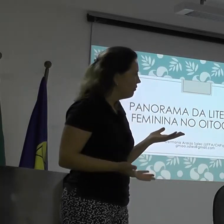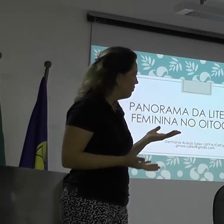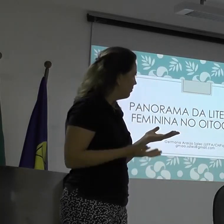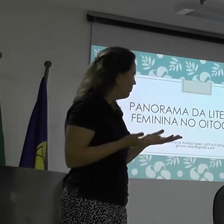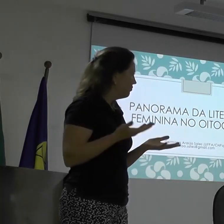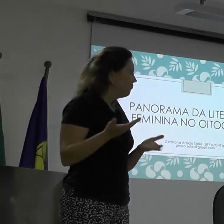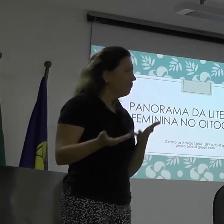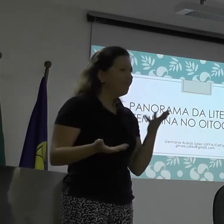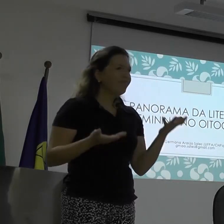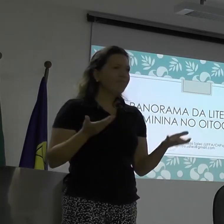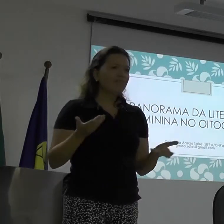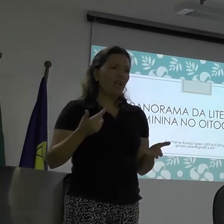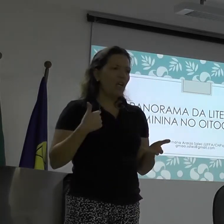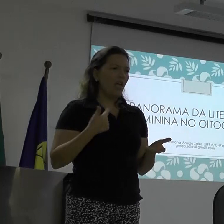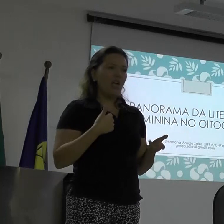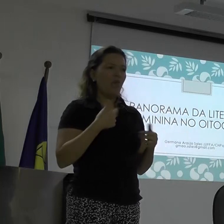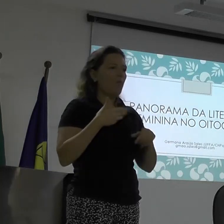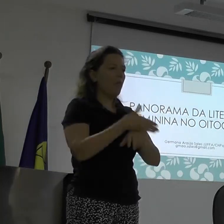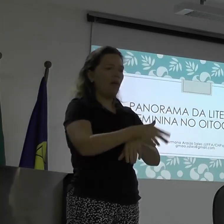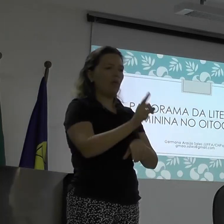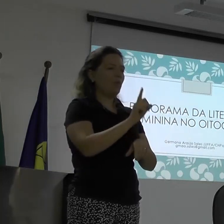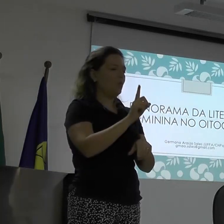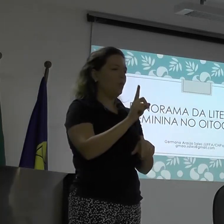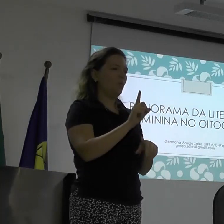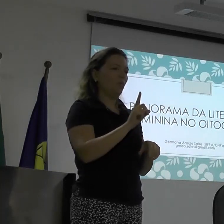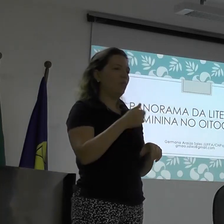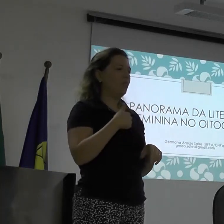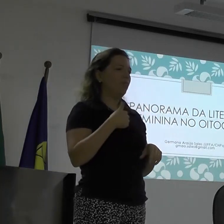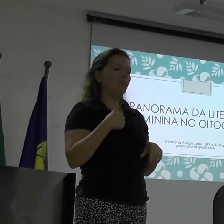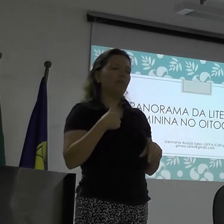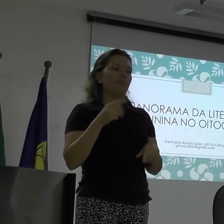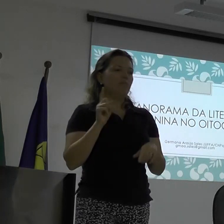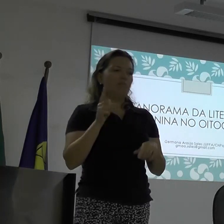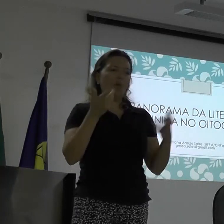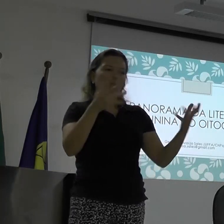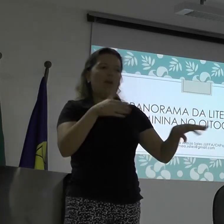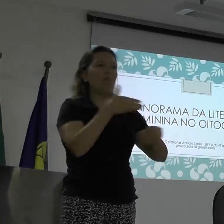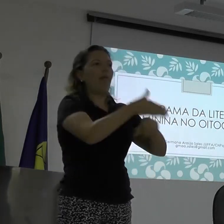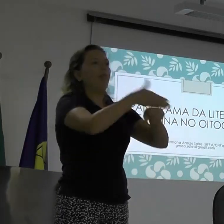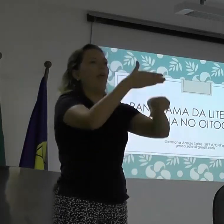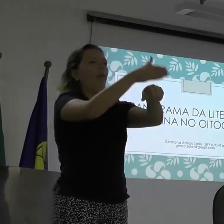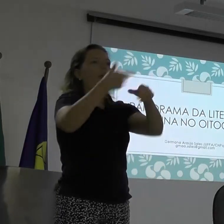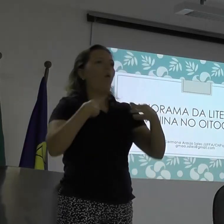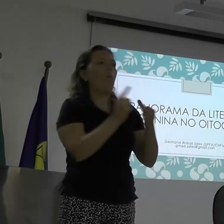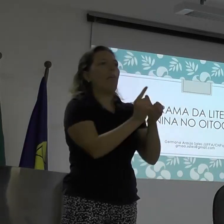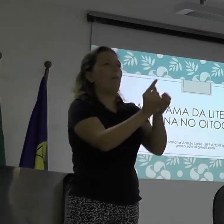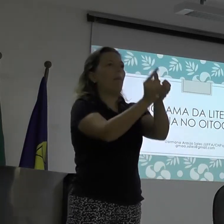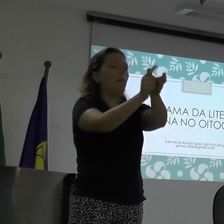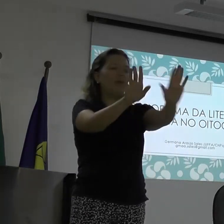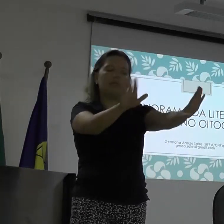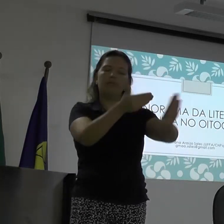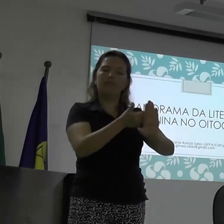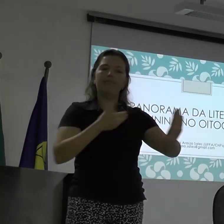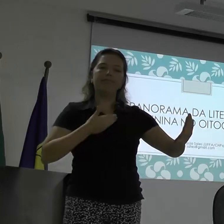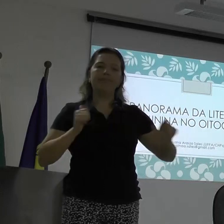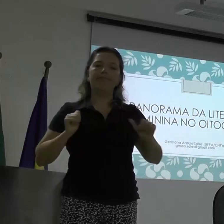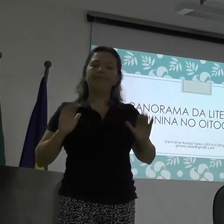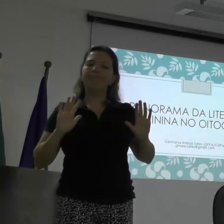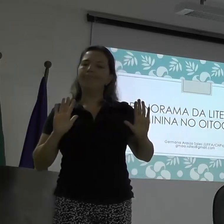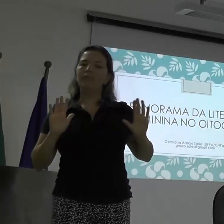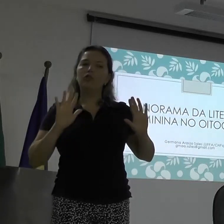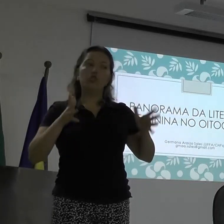Aí eu não sei, eu não me meto nessa história, porque eu também já não quero me meter em muita coisa, sabe? Já